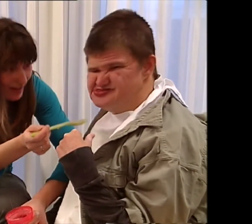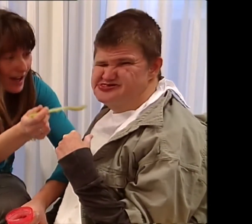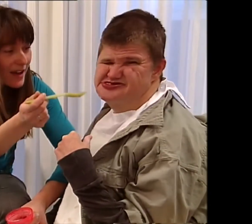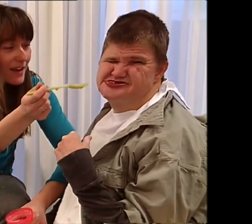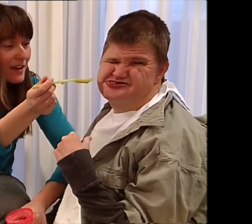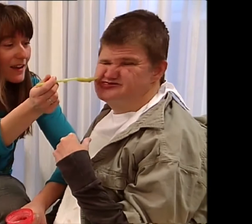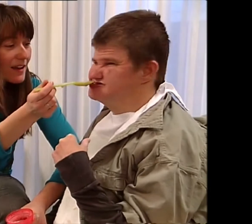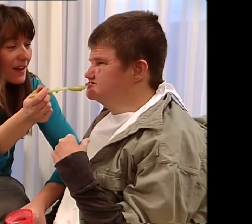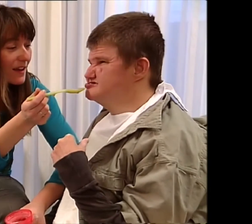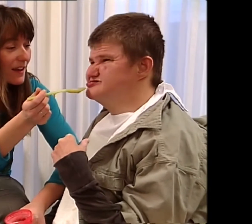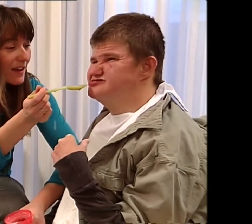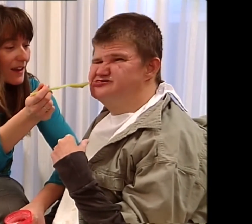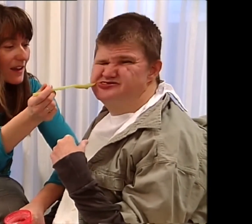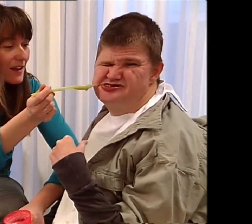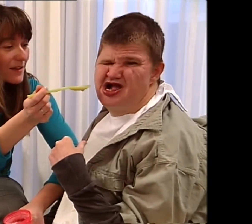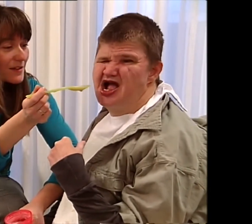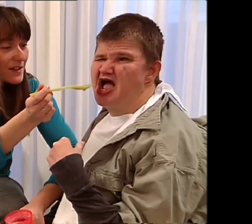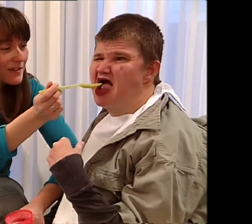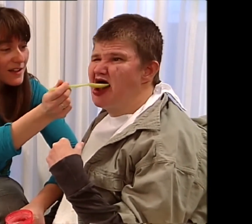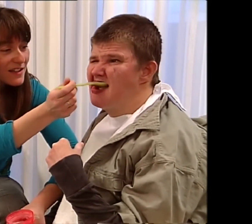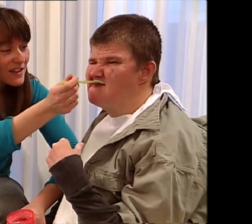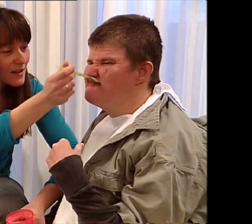de pap ruiken, voelen en proeven.